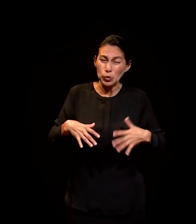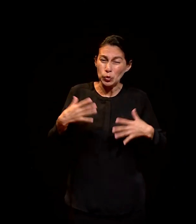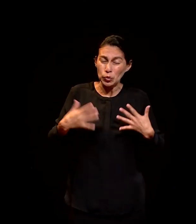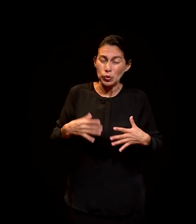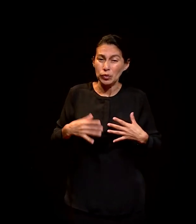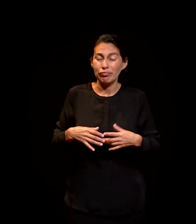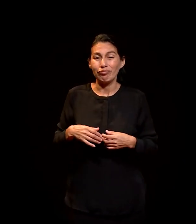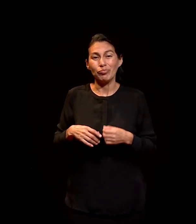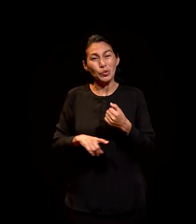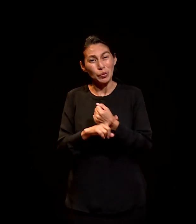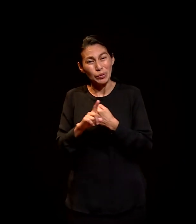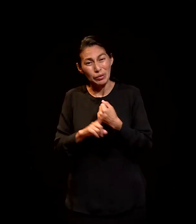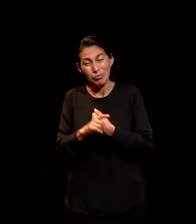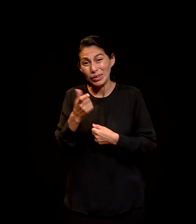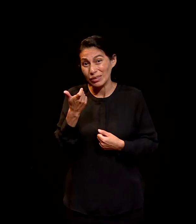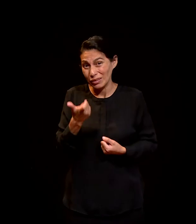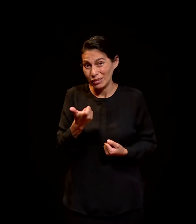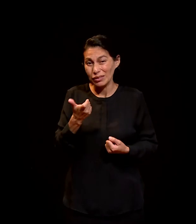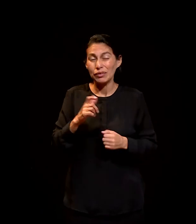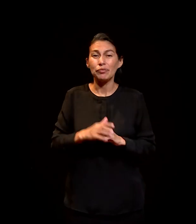es una crisis económica